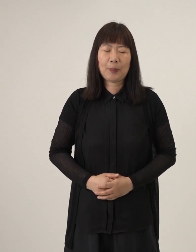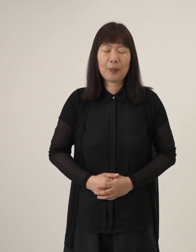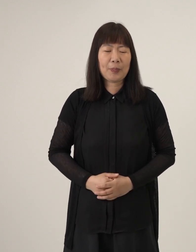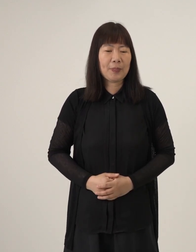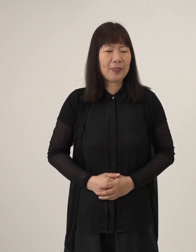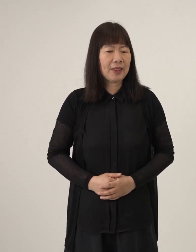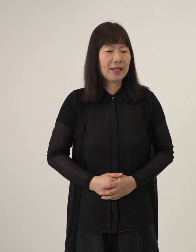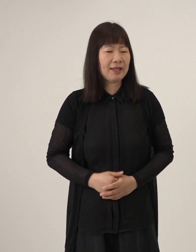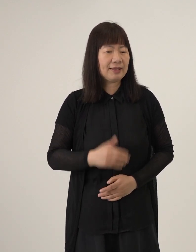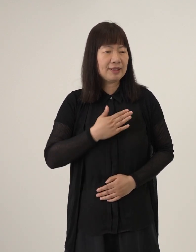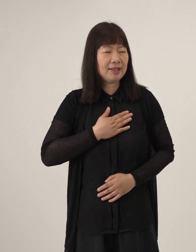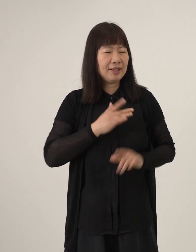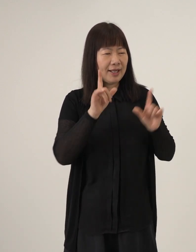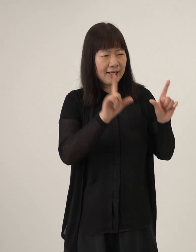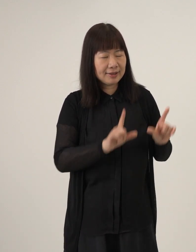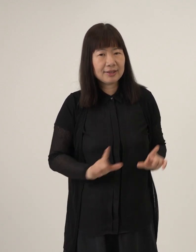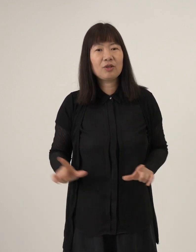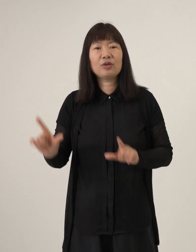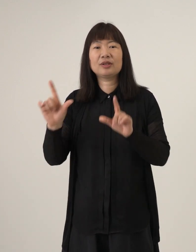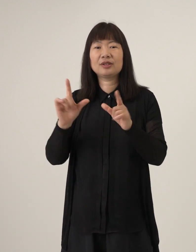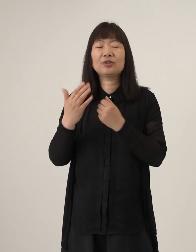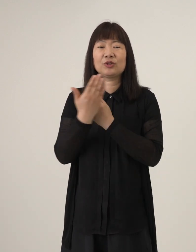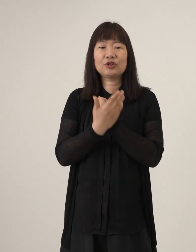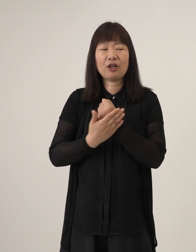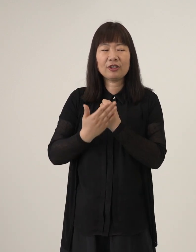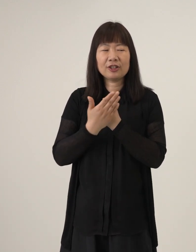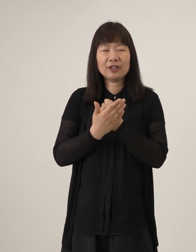고달픈 삶의 은혜도